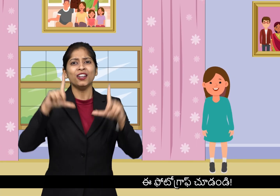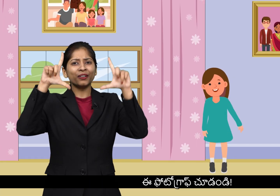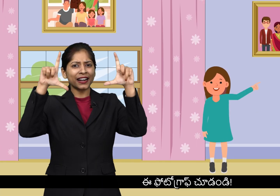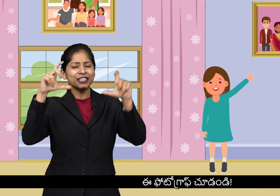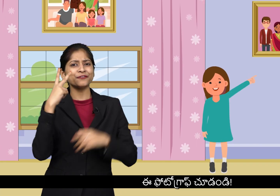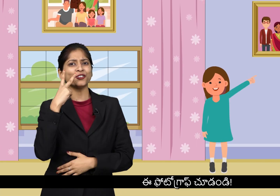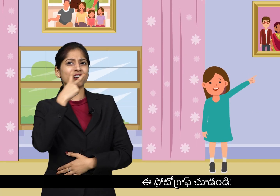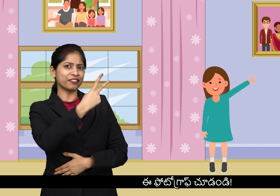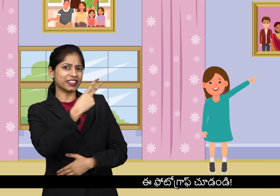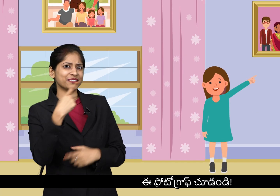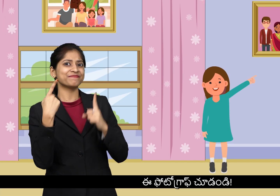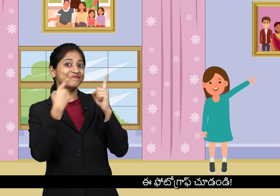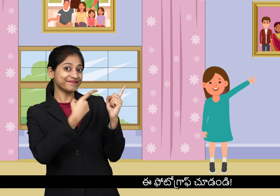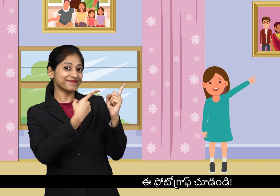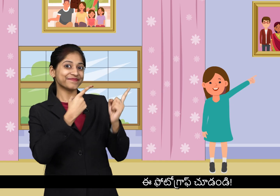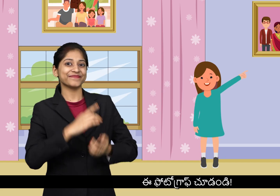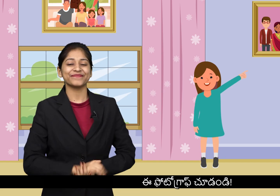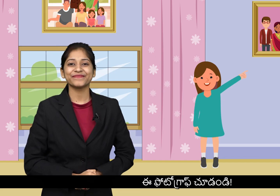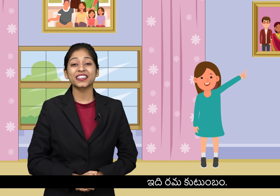ఈ ఫోటోగ్రాఫ్ చూడండి.